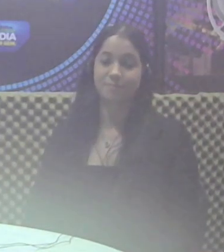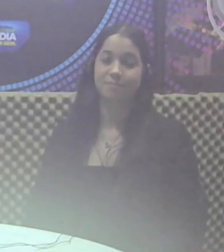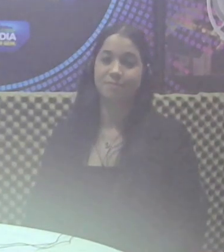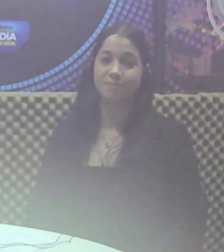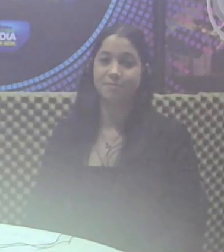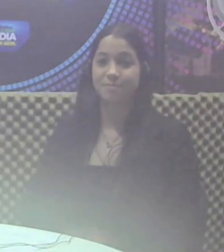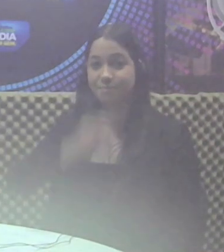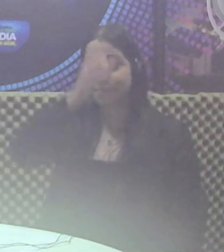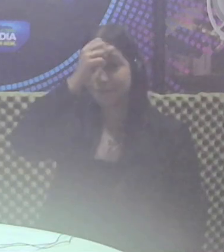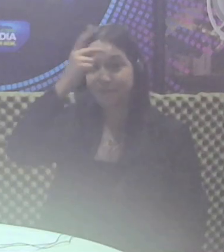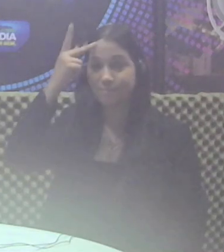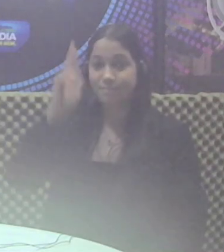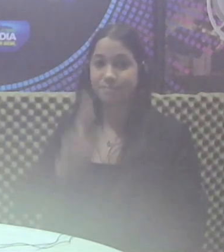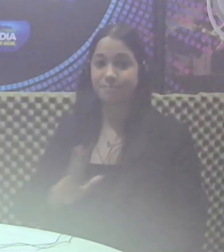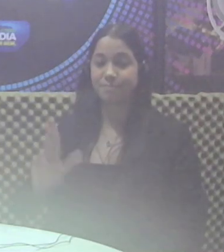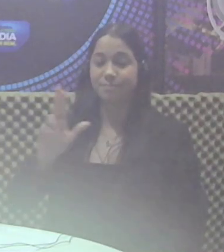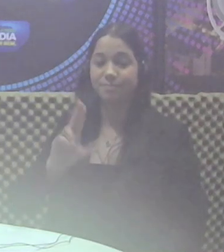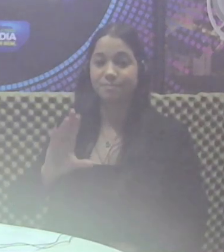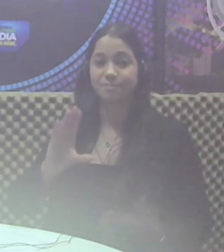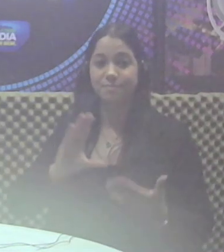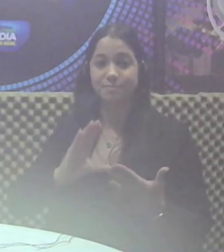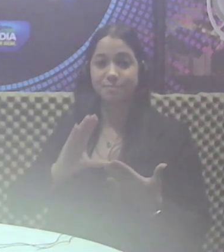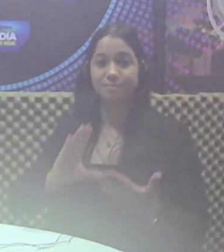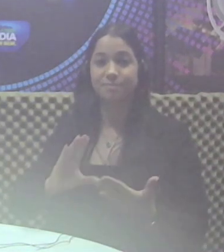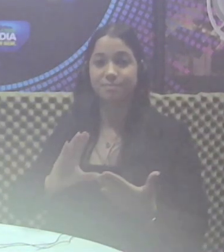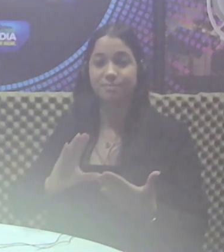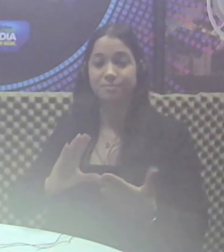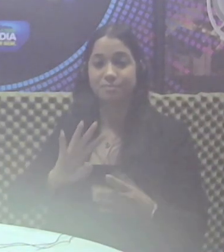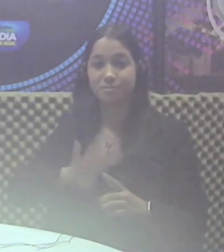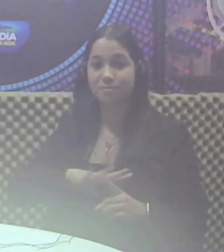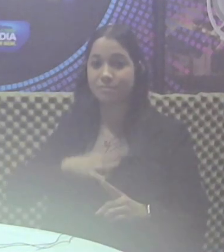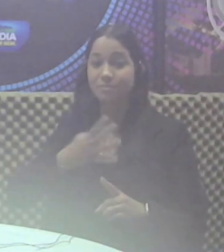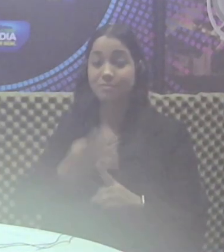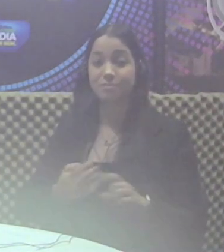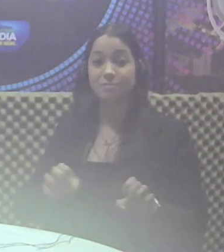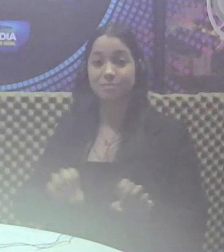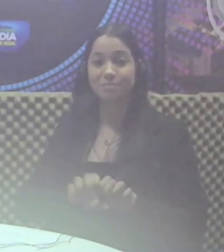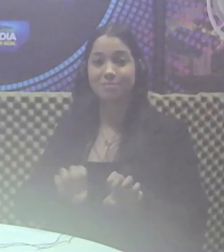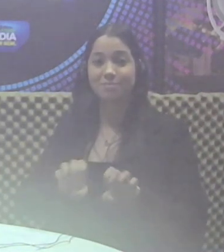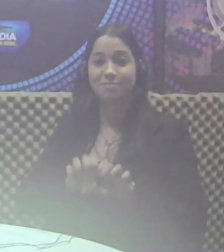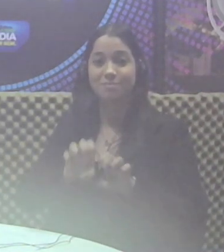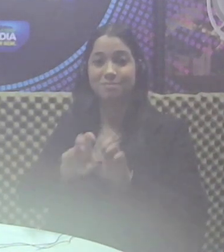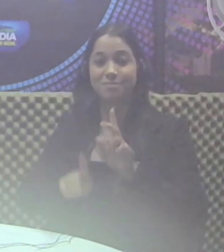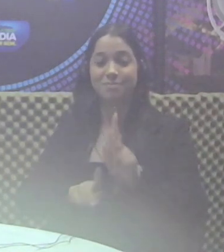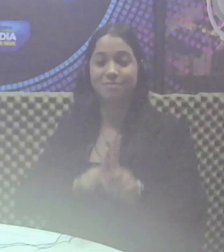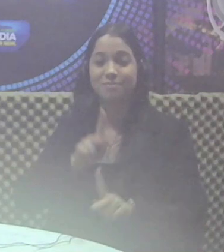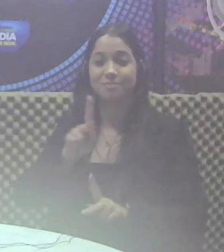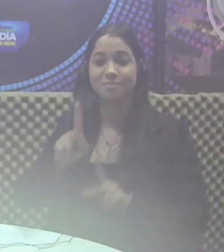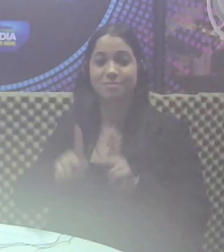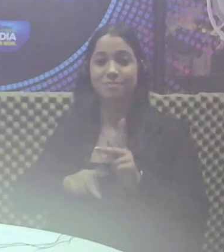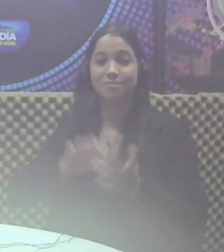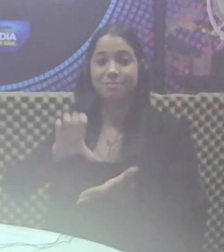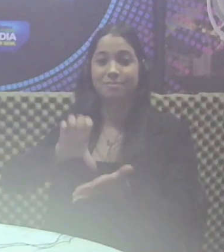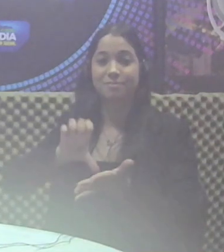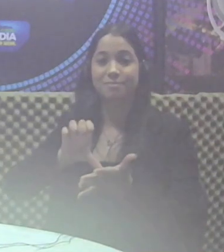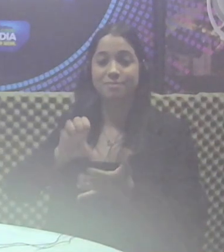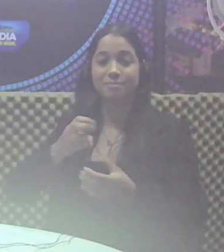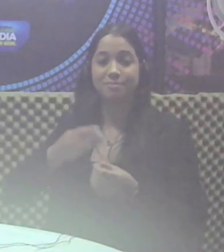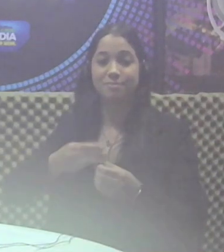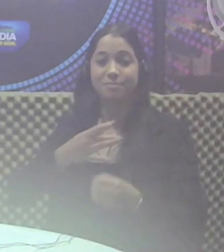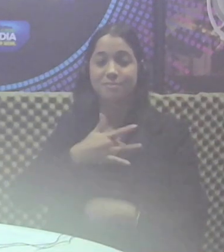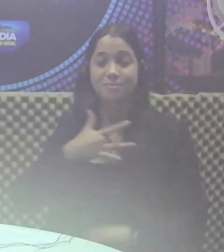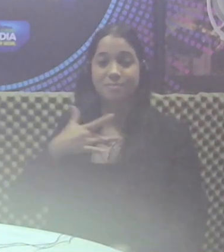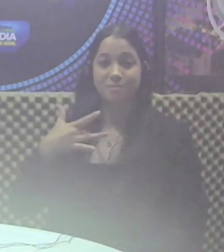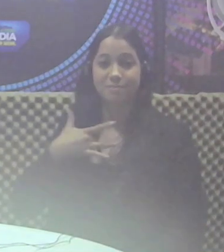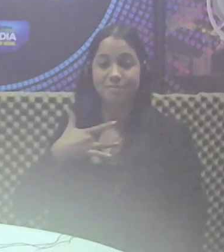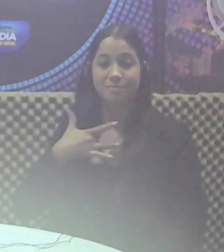A Prefeitura de Uberlândia tem investido cada vez mais na estrutura oferecida à população na rede municipal de saúde.